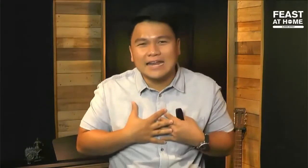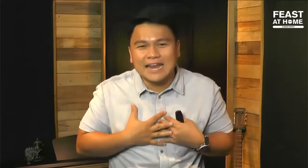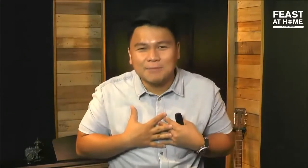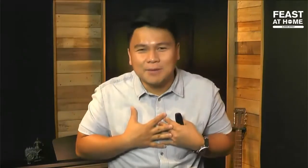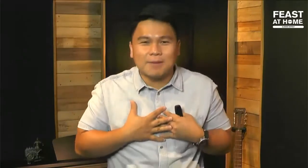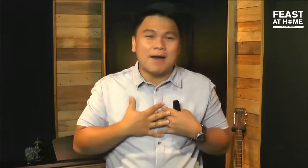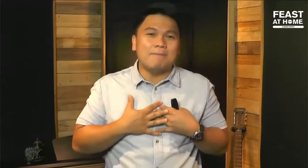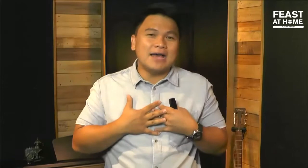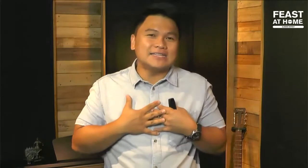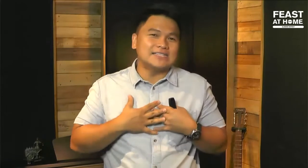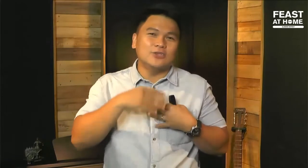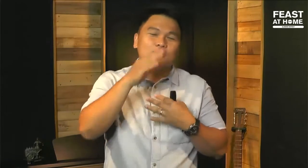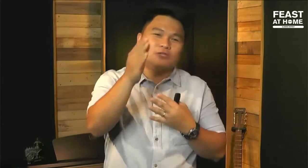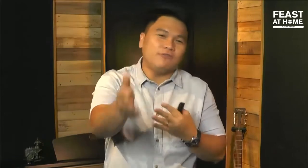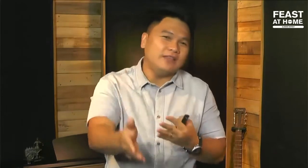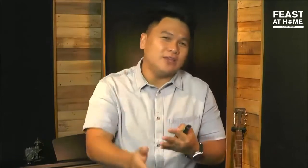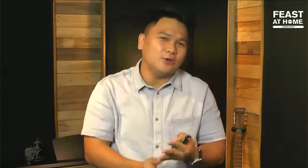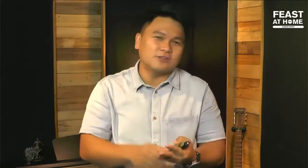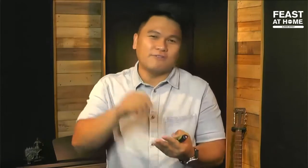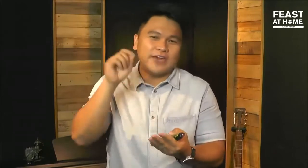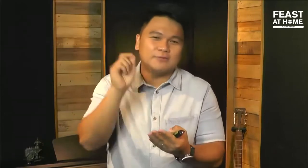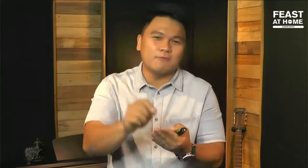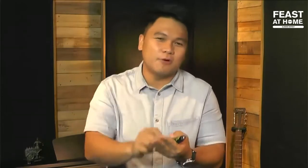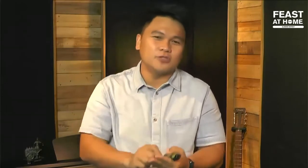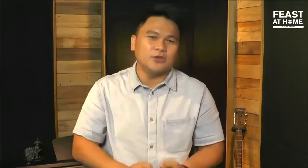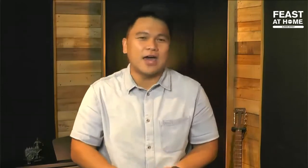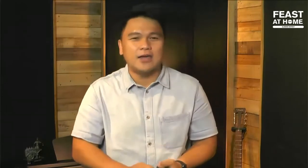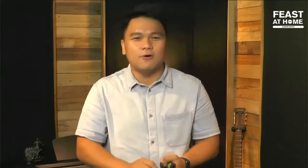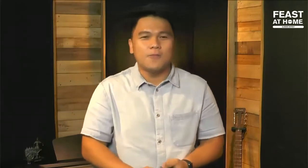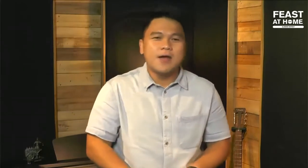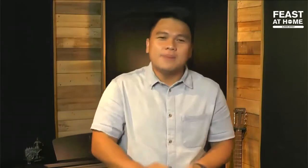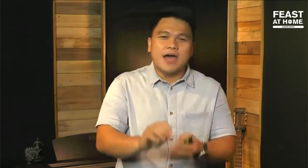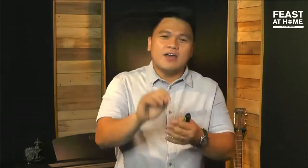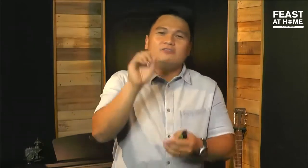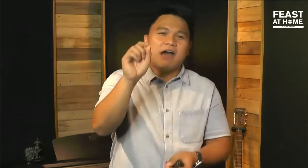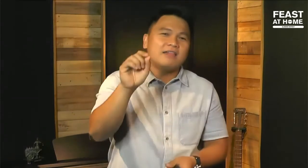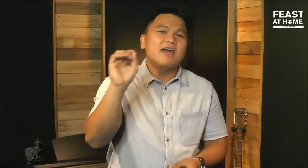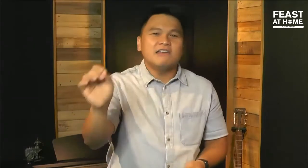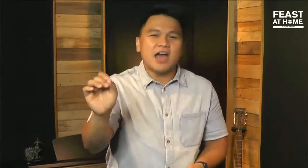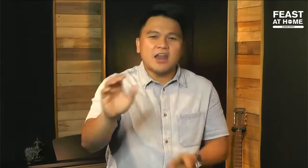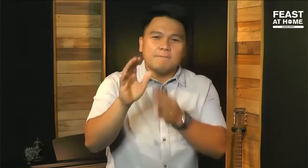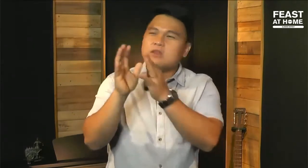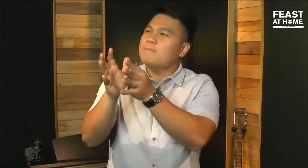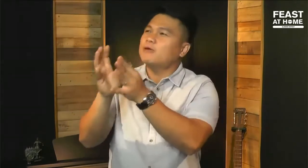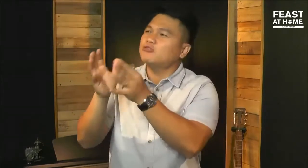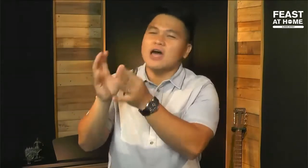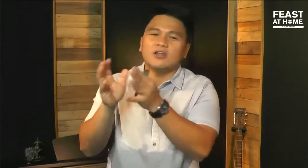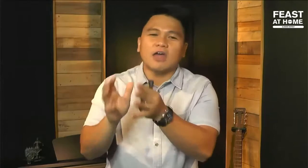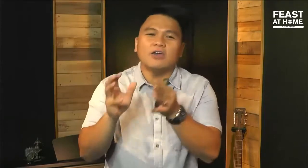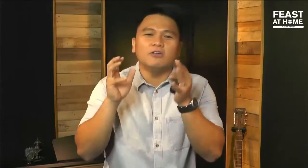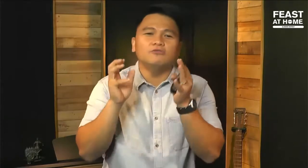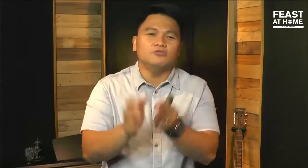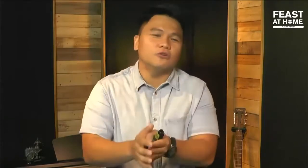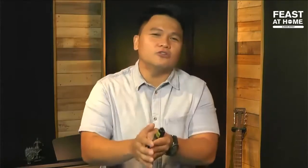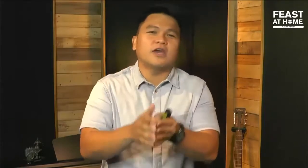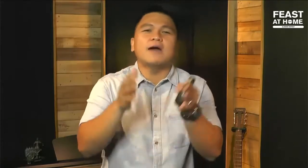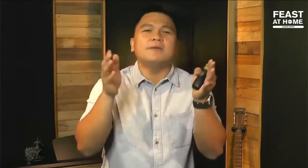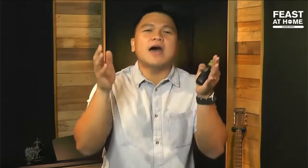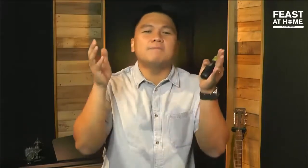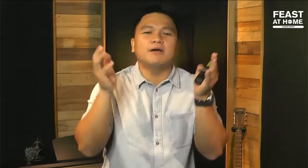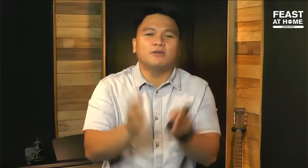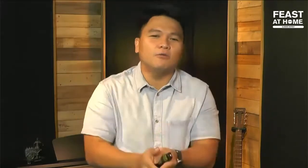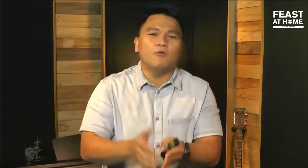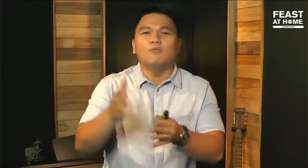wag sana naming mababasa sa newsfeed ninyo, sa Facebook post ninyo na ano, na yan, pinaparusahan na tayo ng Diyos,